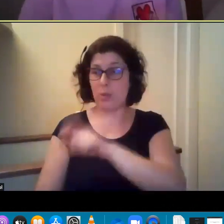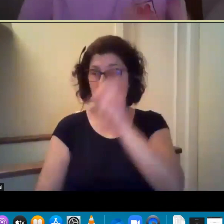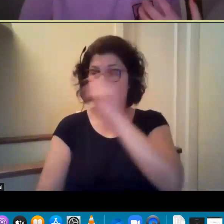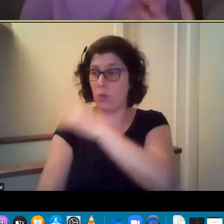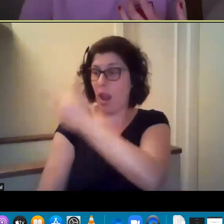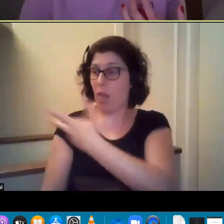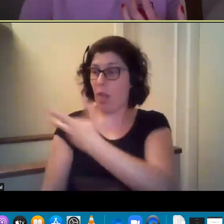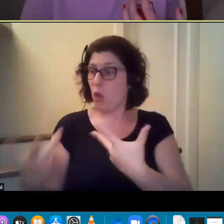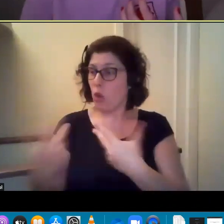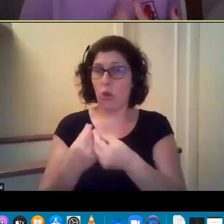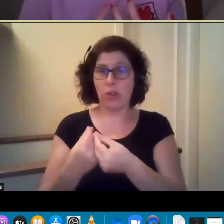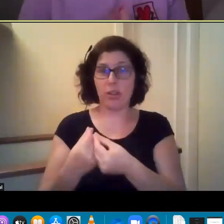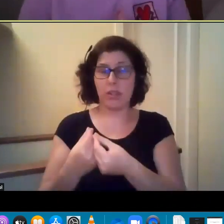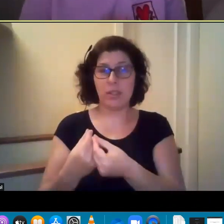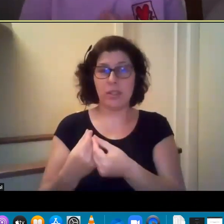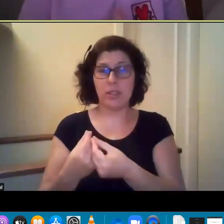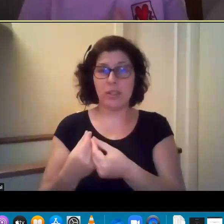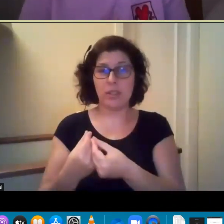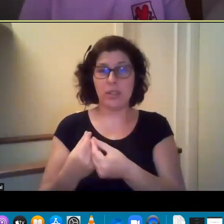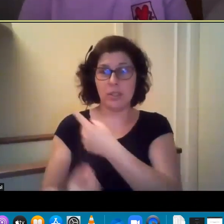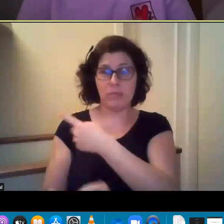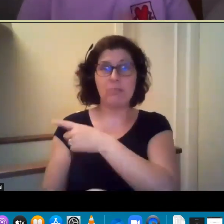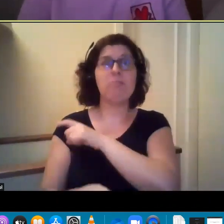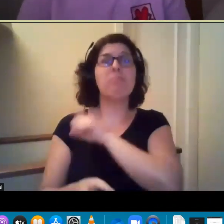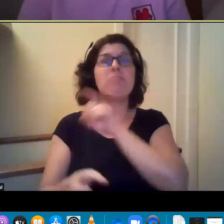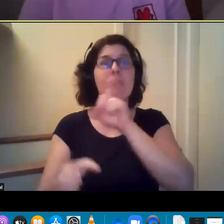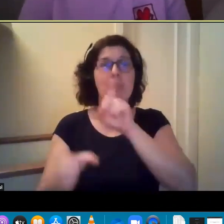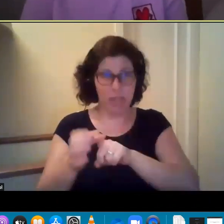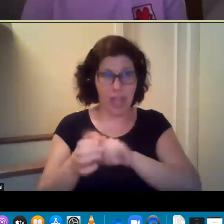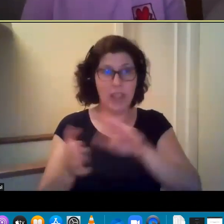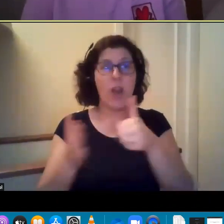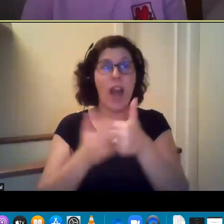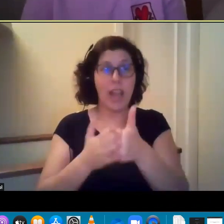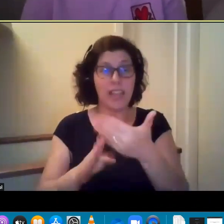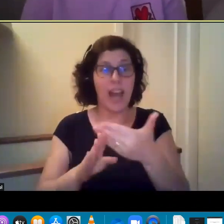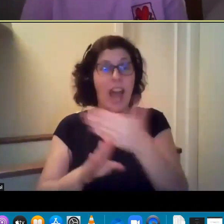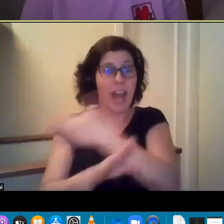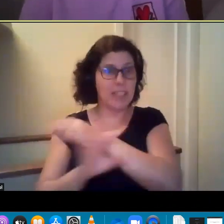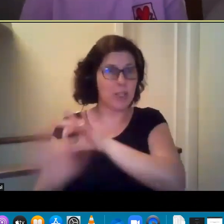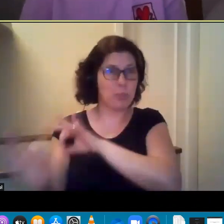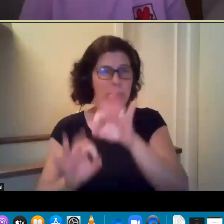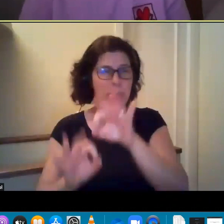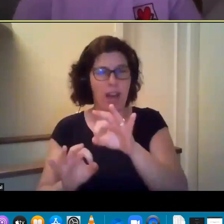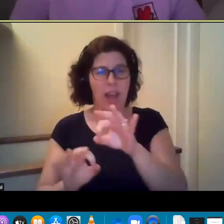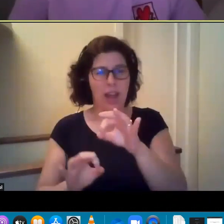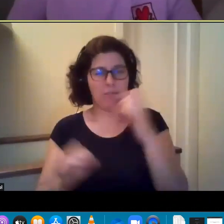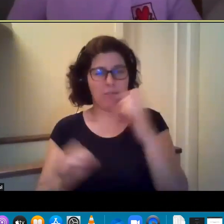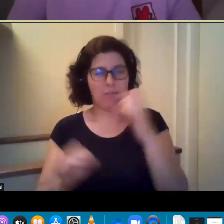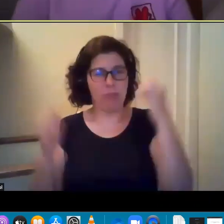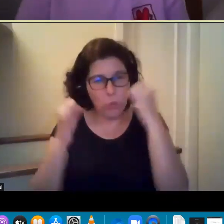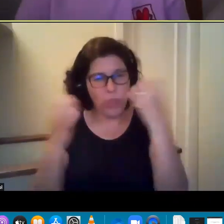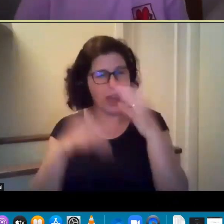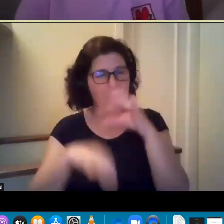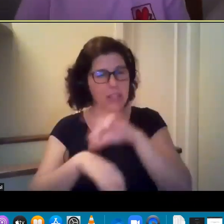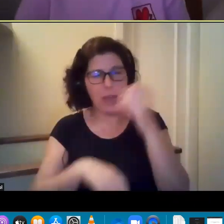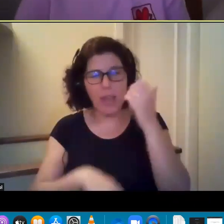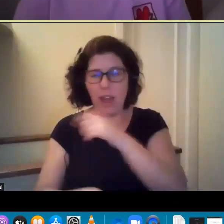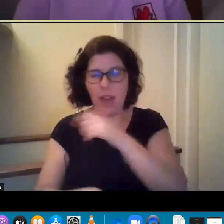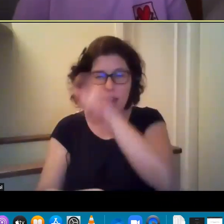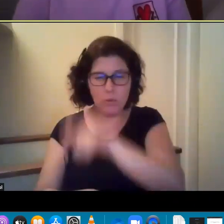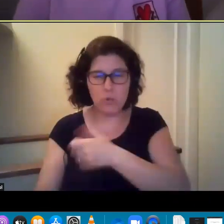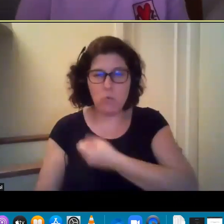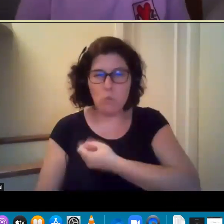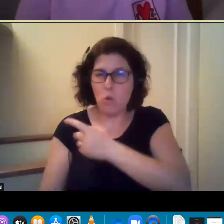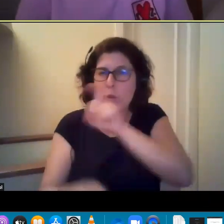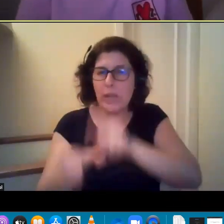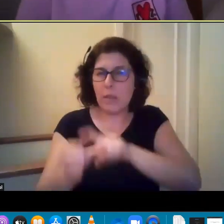está implicado, que incluso anteriormente ha estudiado, que son las enfermedades raras, que es súper participativo, pero